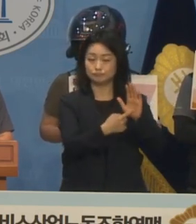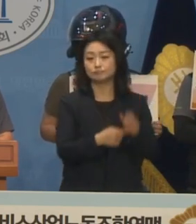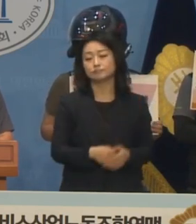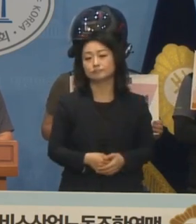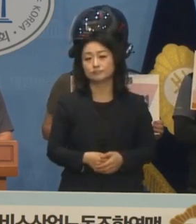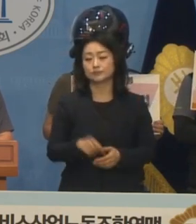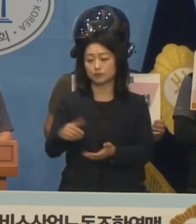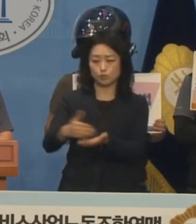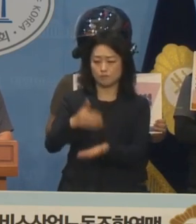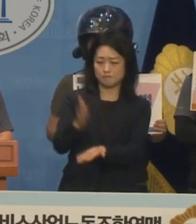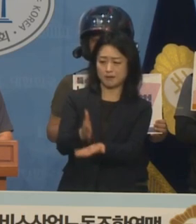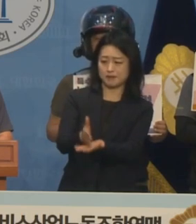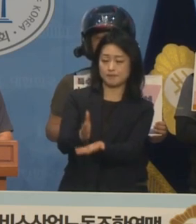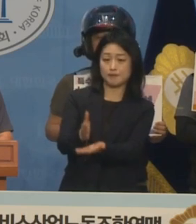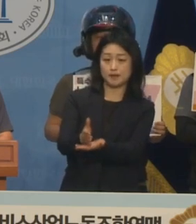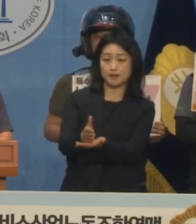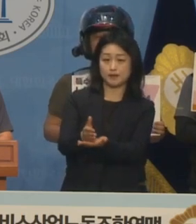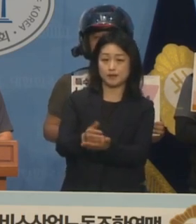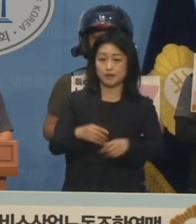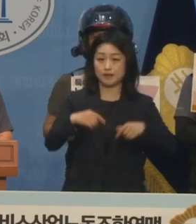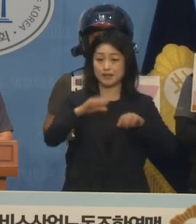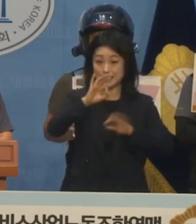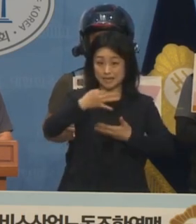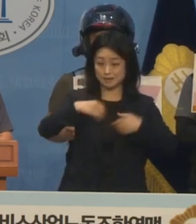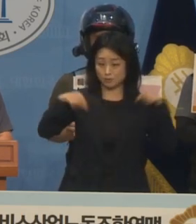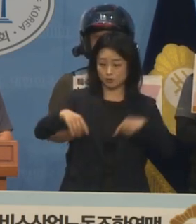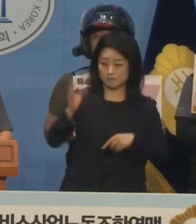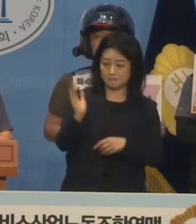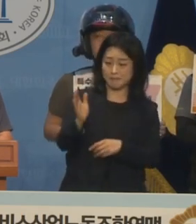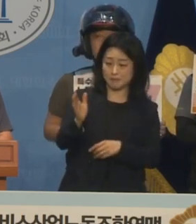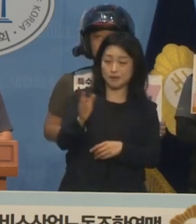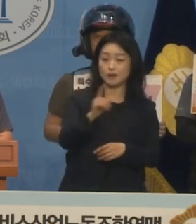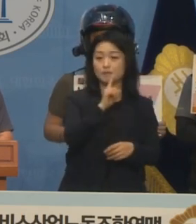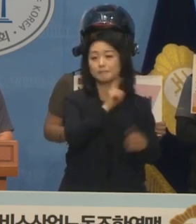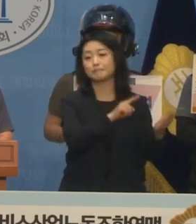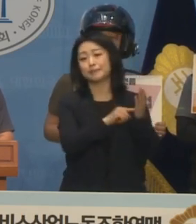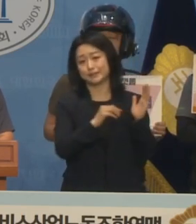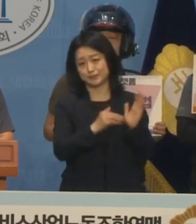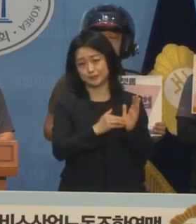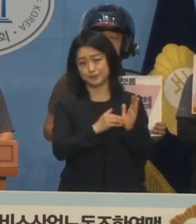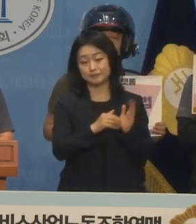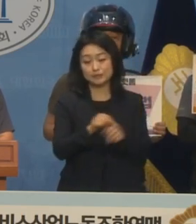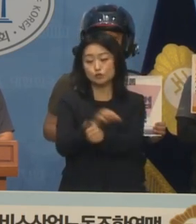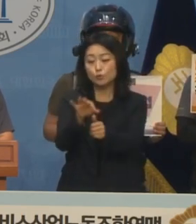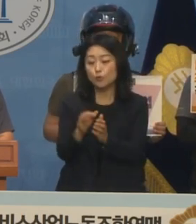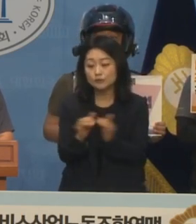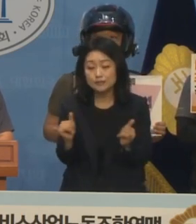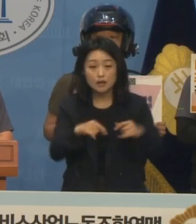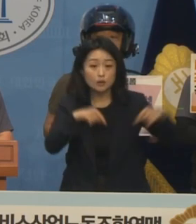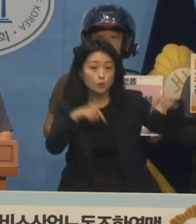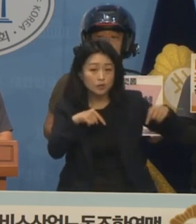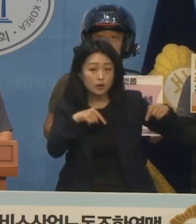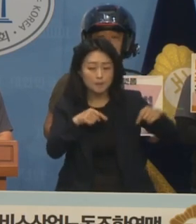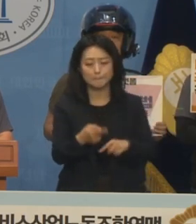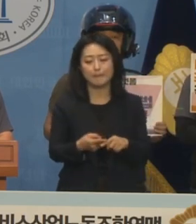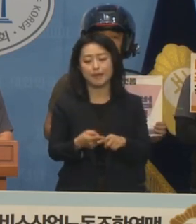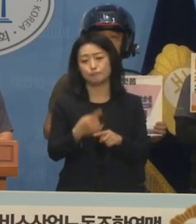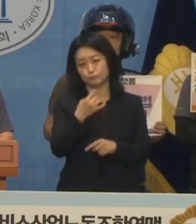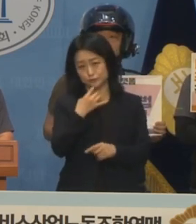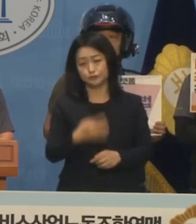6,850원이었습니다. 많은 특구 노동자들이 오랜 투쟁 끝에 회사와 교섭을 진행하고 있습니다. 그러나 회사는